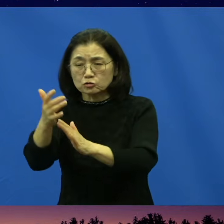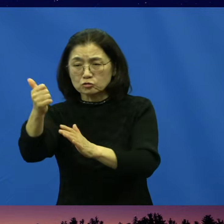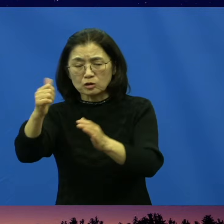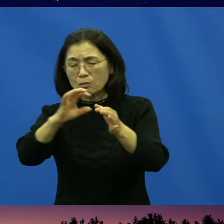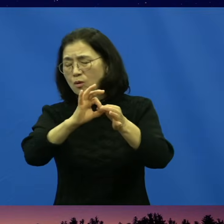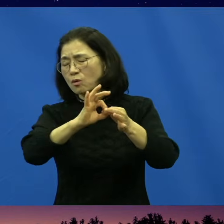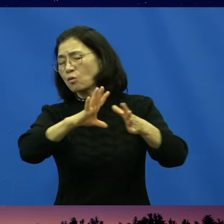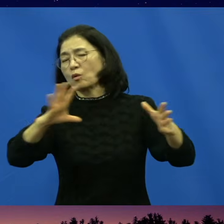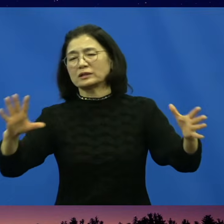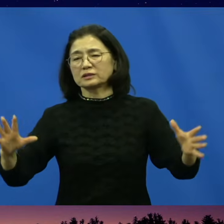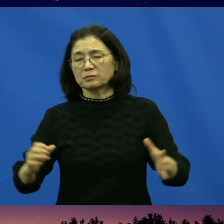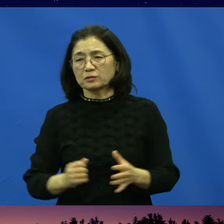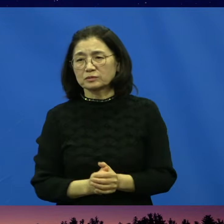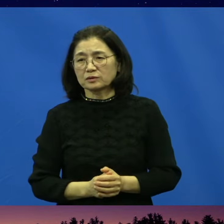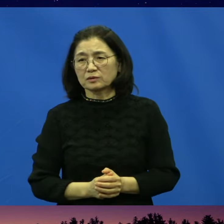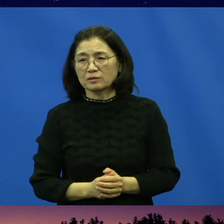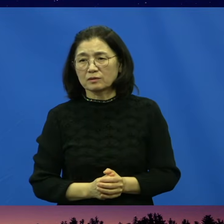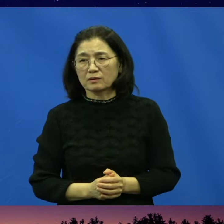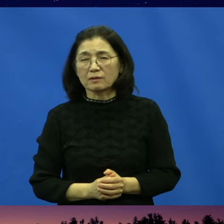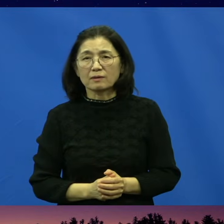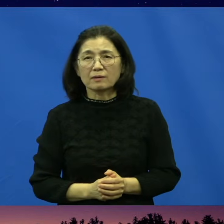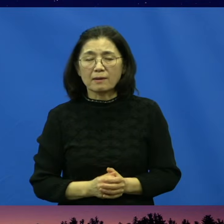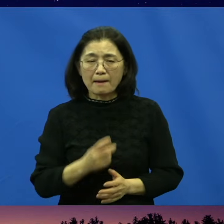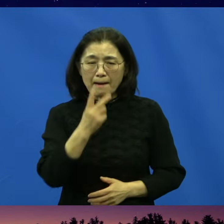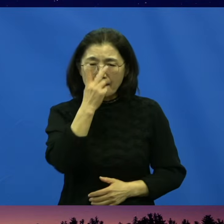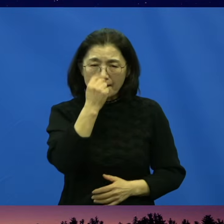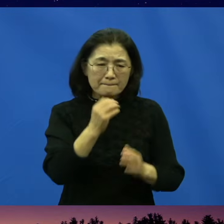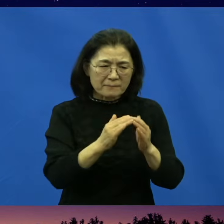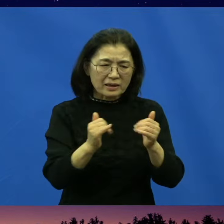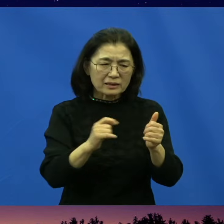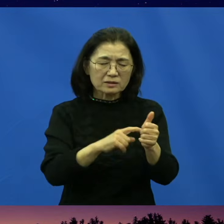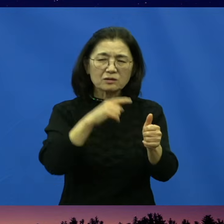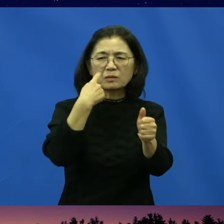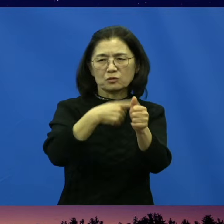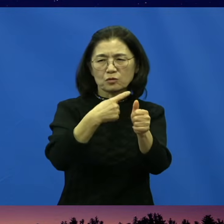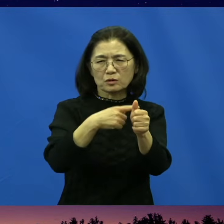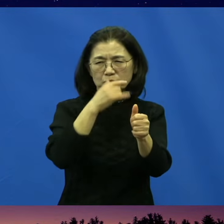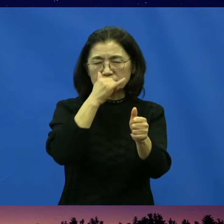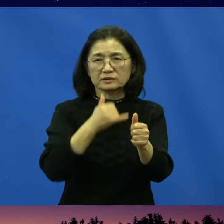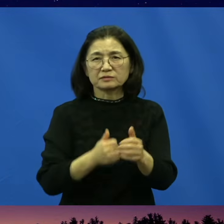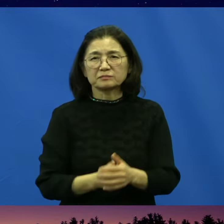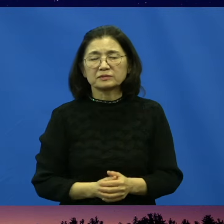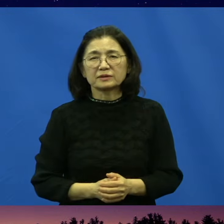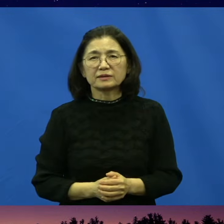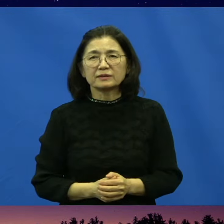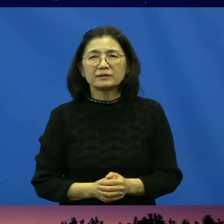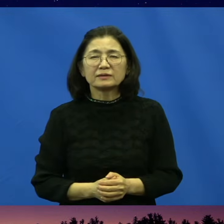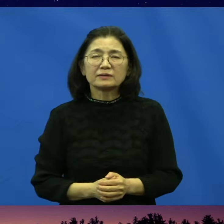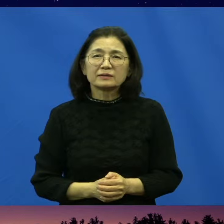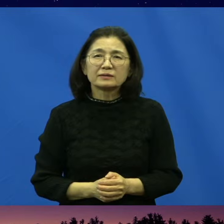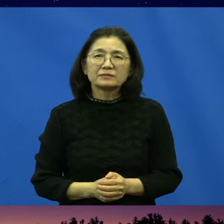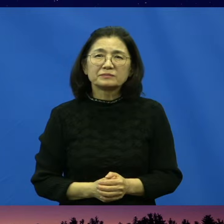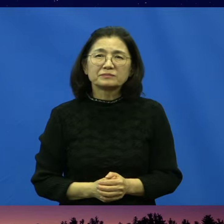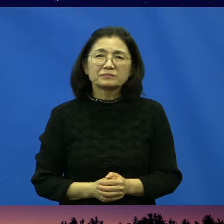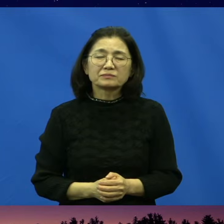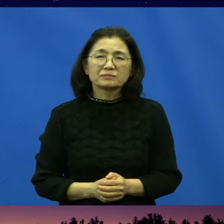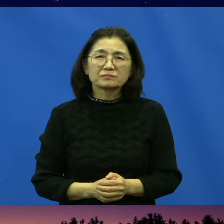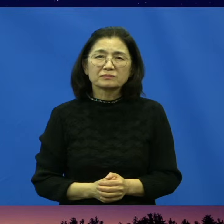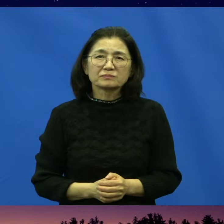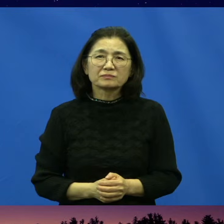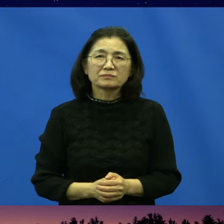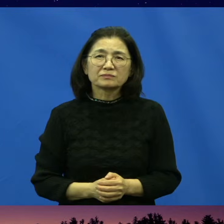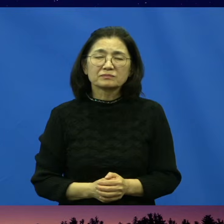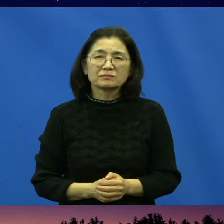네 마음대로 지금까지 다 해놓고 뭐 지금 와서 은혜를 구한다고 그래. 여러분, 이런 말들, 이렇게 내면의 마음속에서